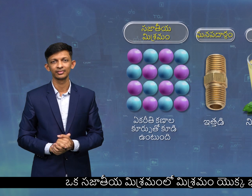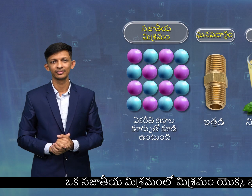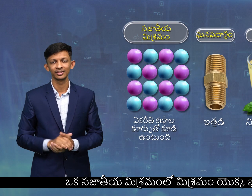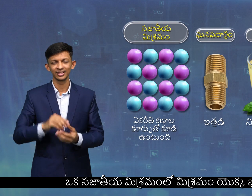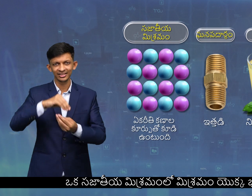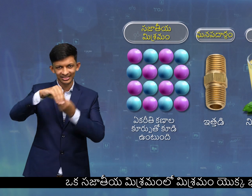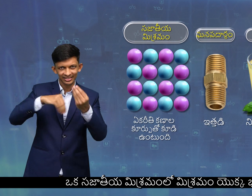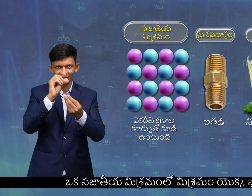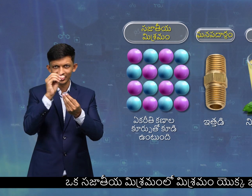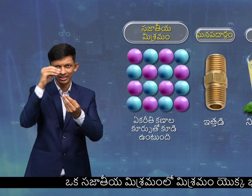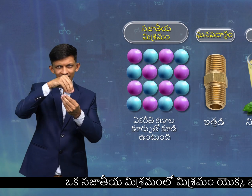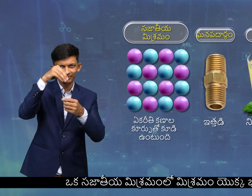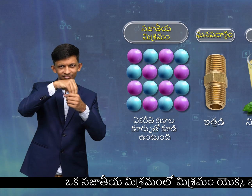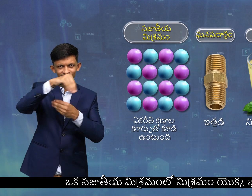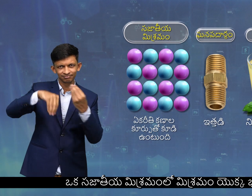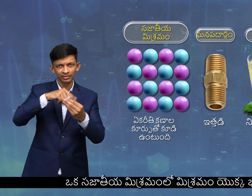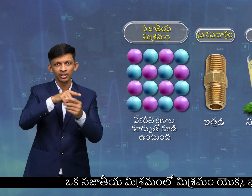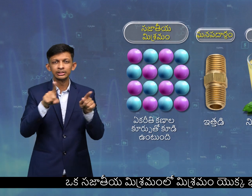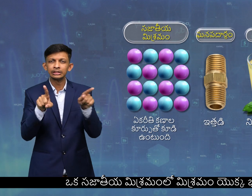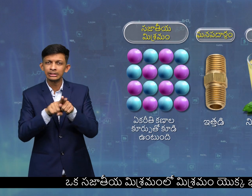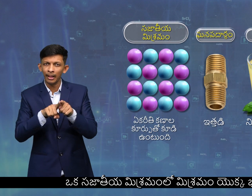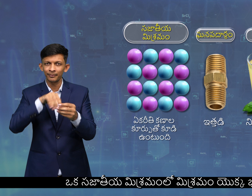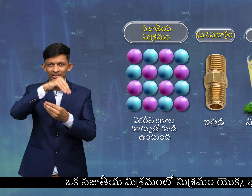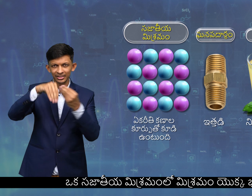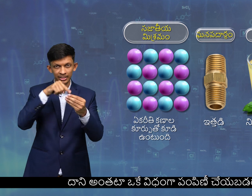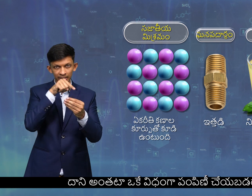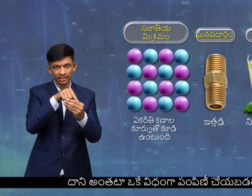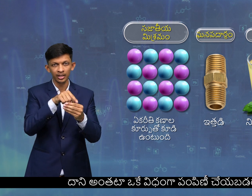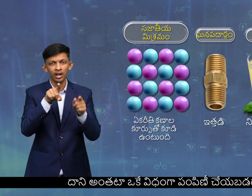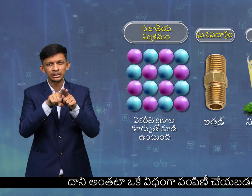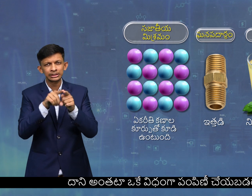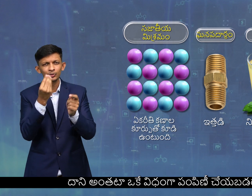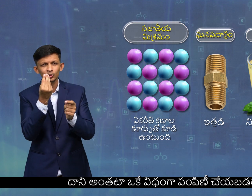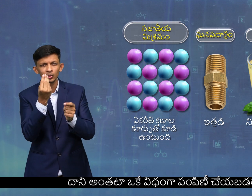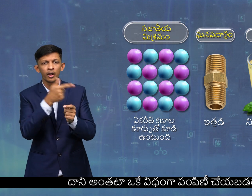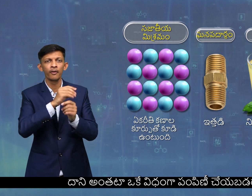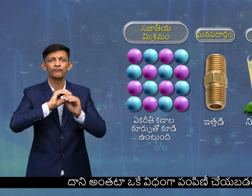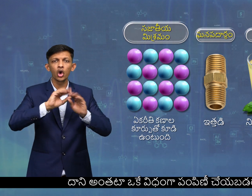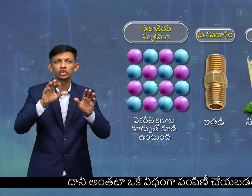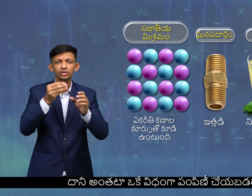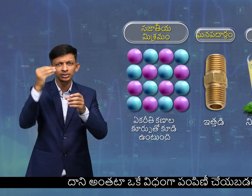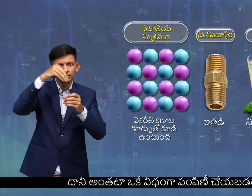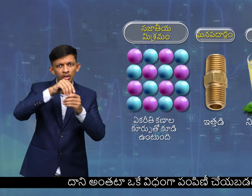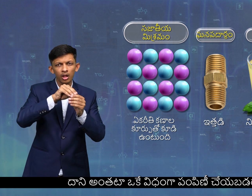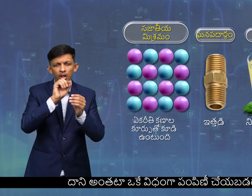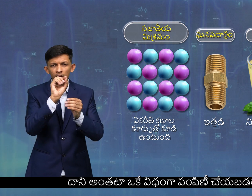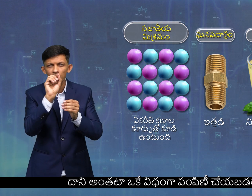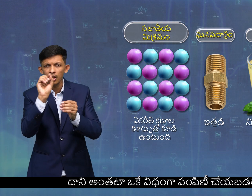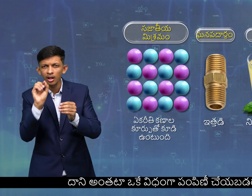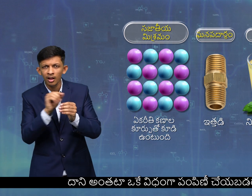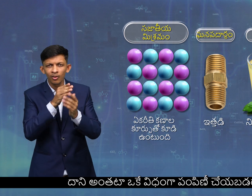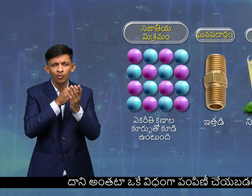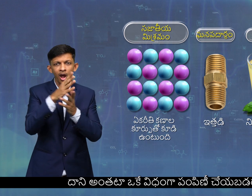ఒక సజాతీయ మిశ్రమంలో మిశ్రమం యొక్క భాగాలు దాని అంతటా ఒకే విధంగా పంపిణీ